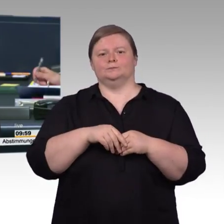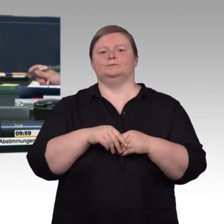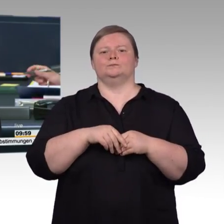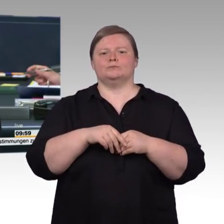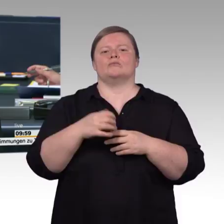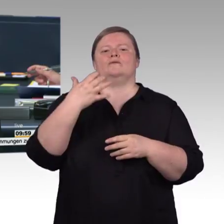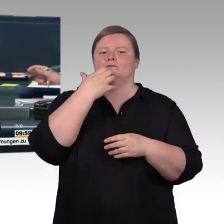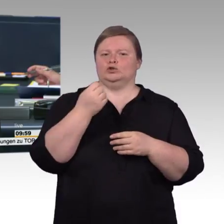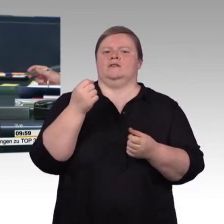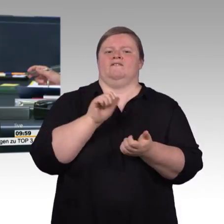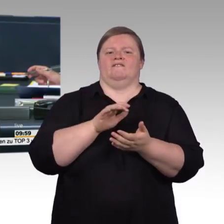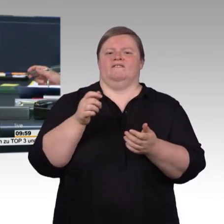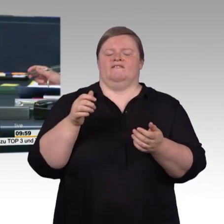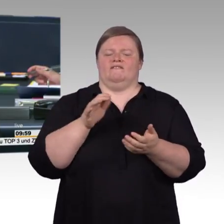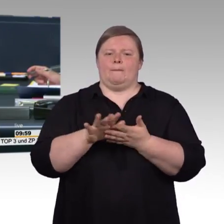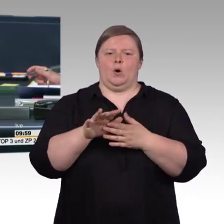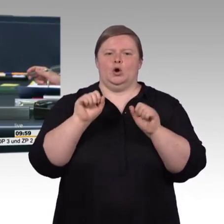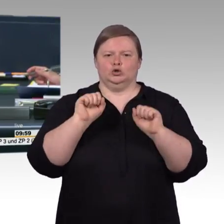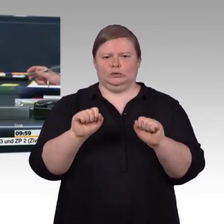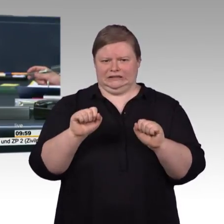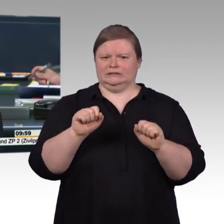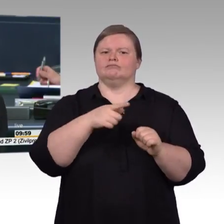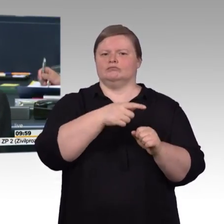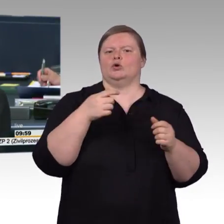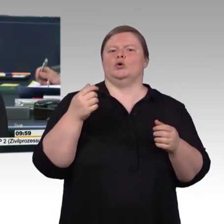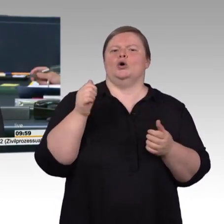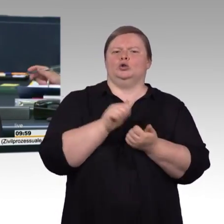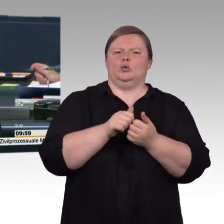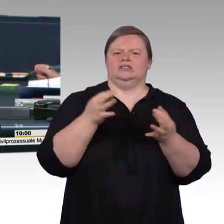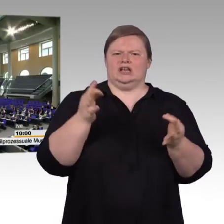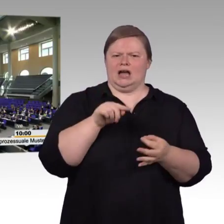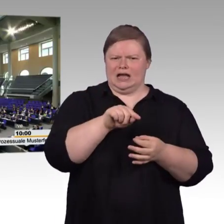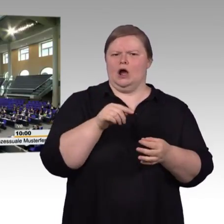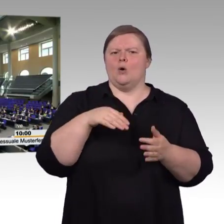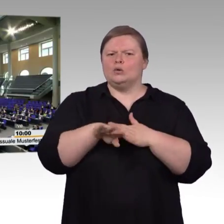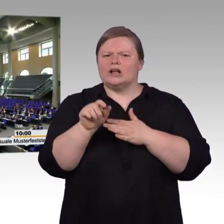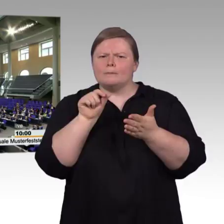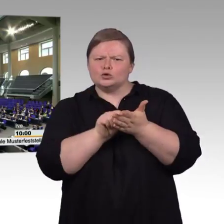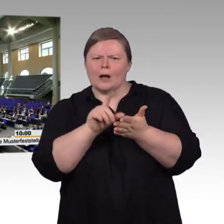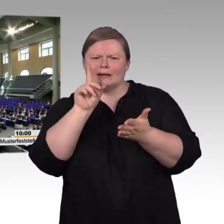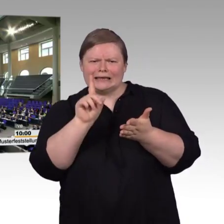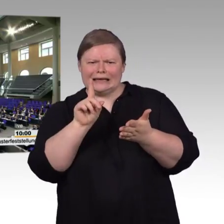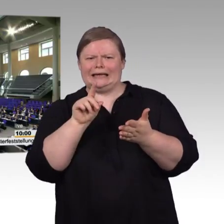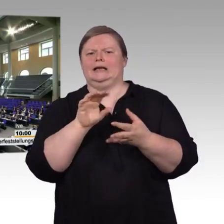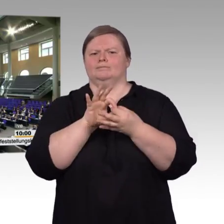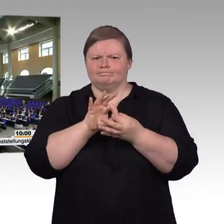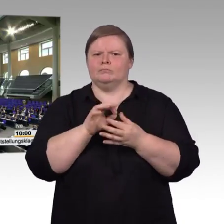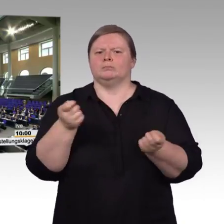2741 eine Entschließung anzunehmen. Wer stimmt für die Beschlussempfehlung des